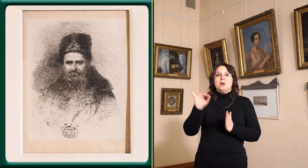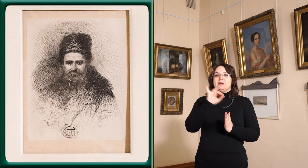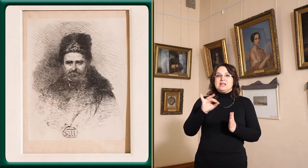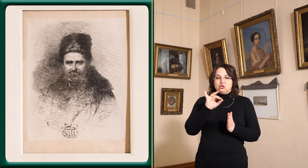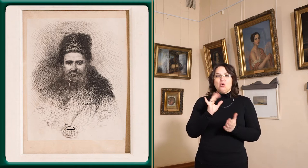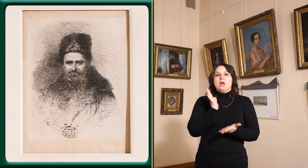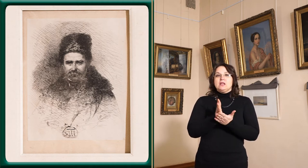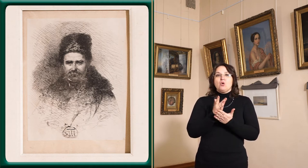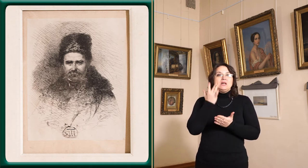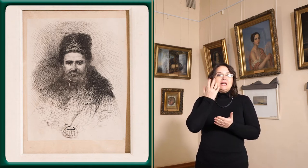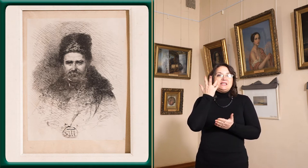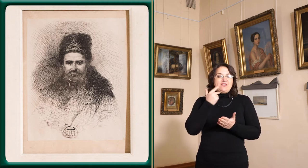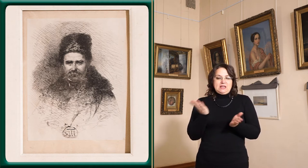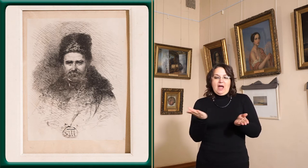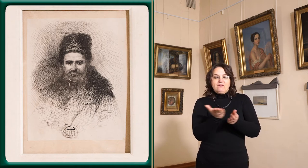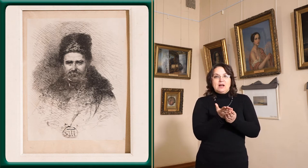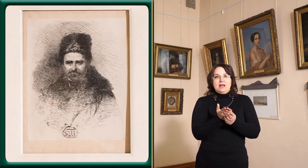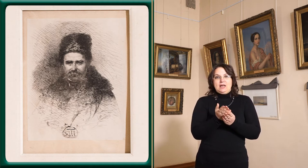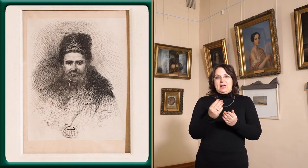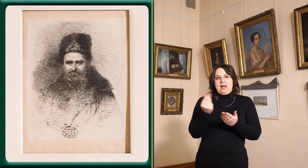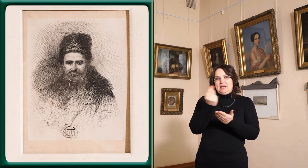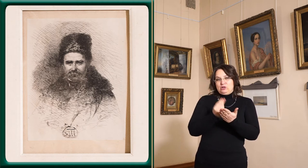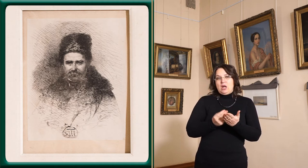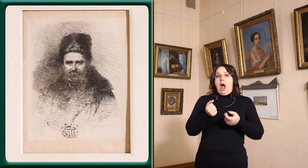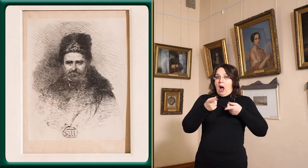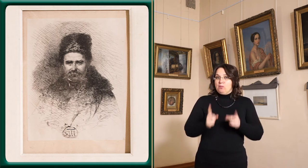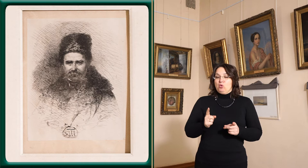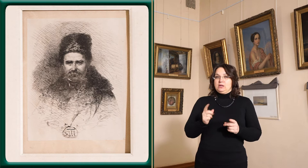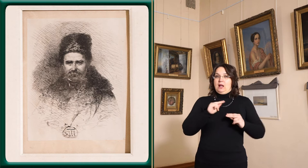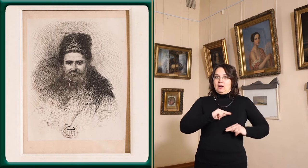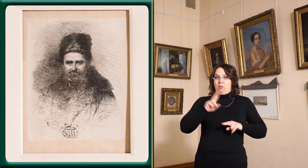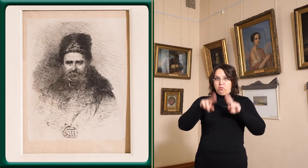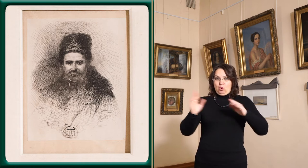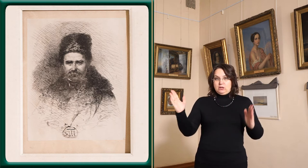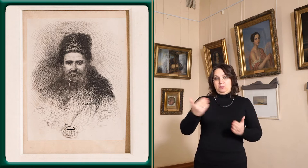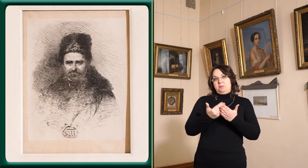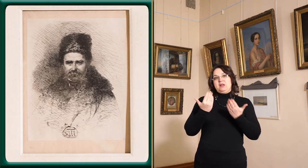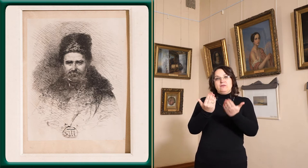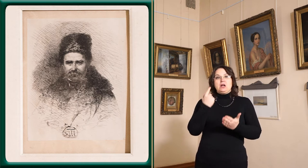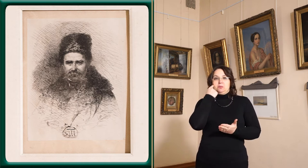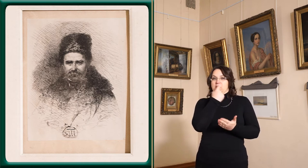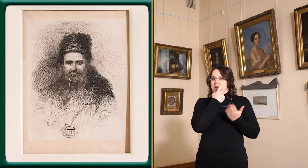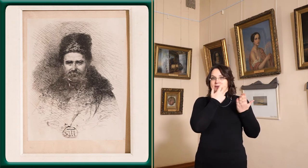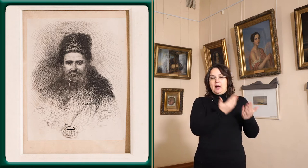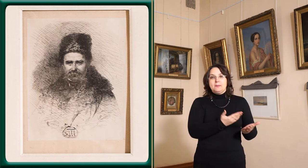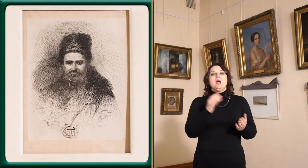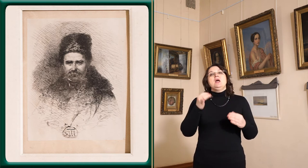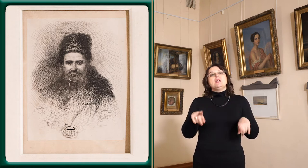истории находится цветная вклейка, иллюстрация, а подлинная работа Кобзаря перед вашими глазами. И такую очень